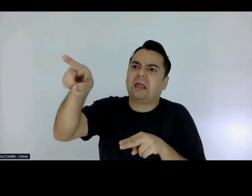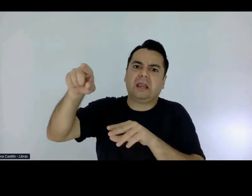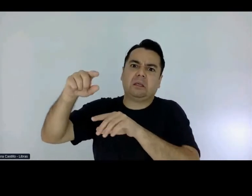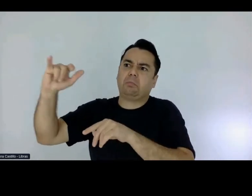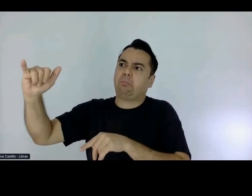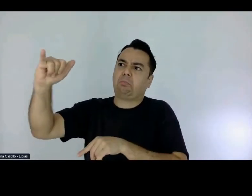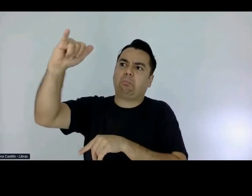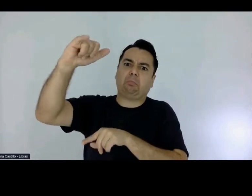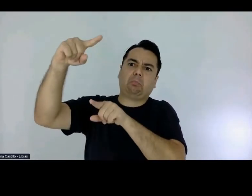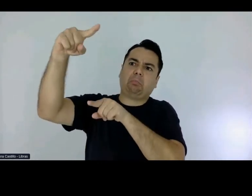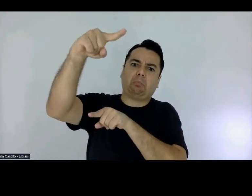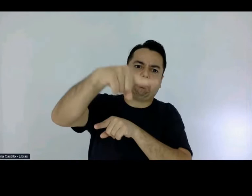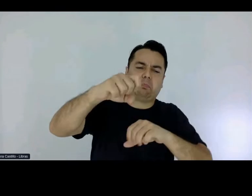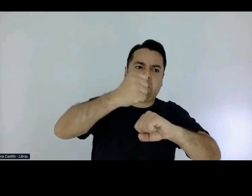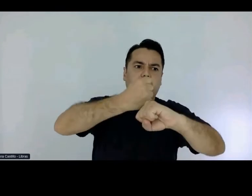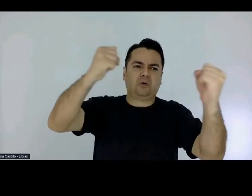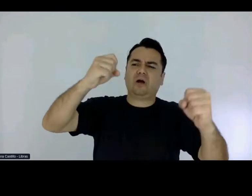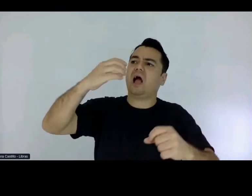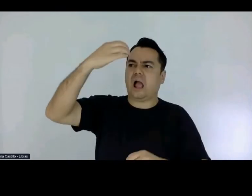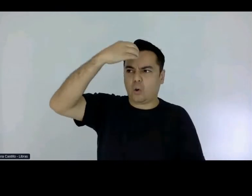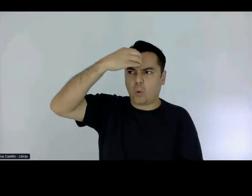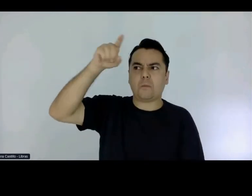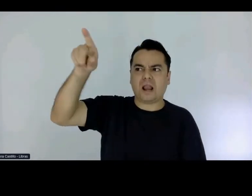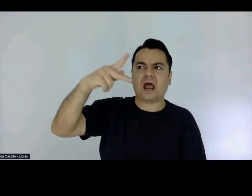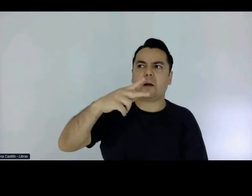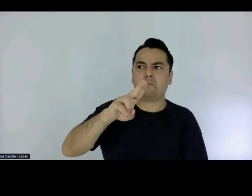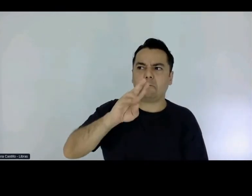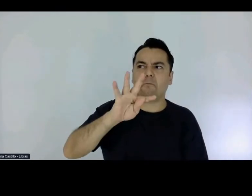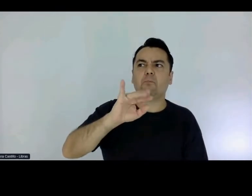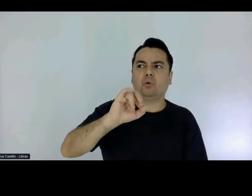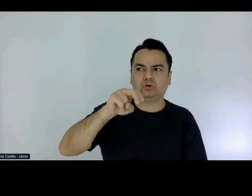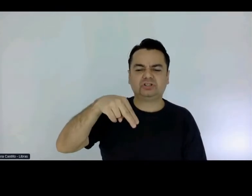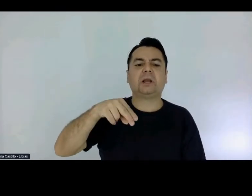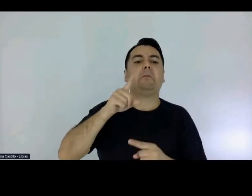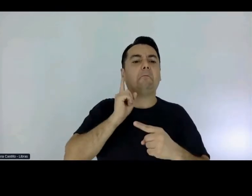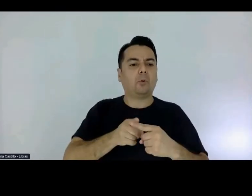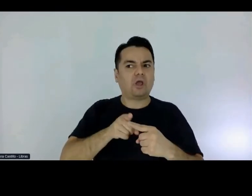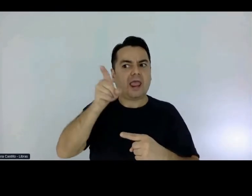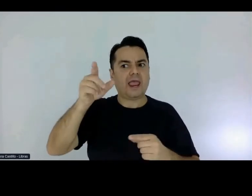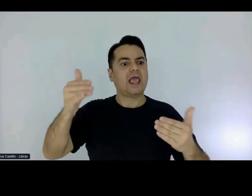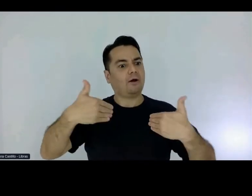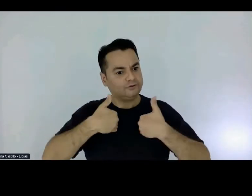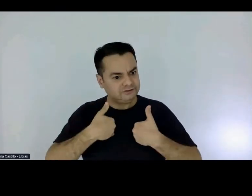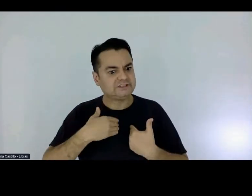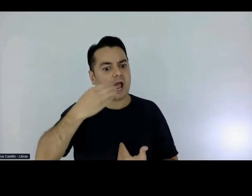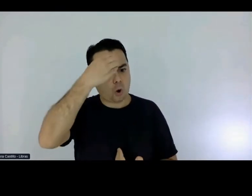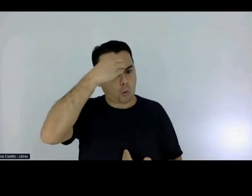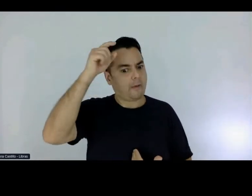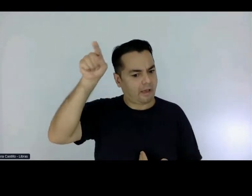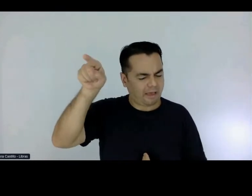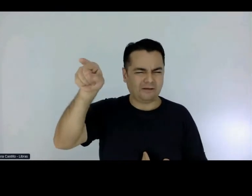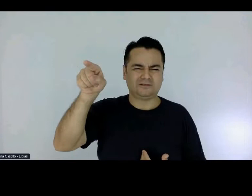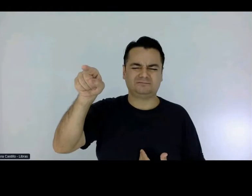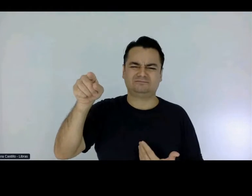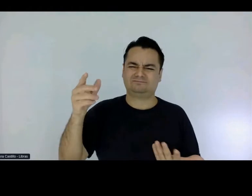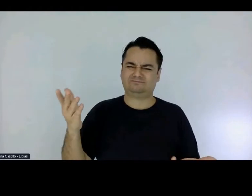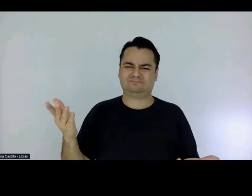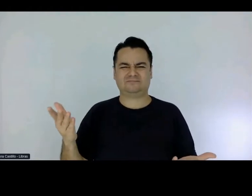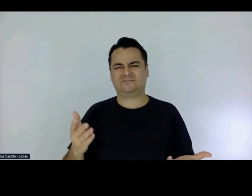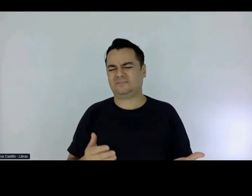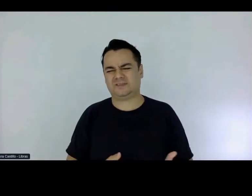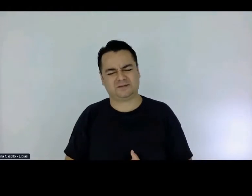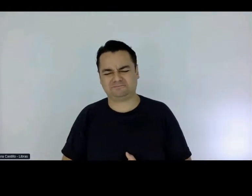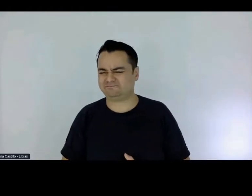determinado lugar, e a gente esquece todo o contexto histórico. Eu poderia entrar aqui numa questão da